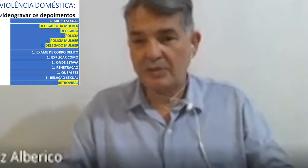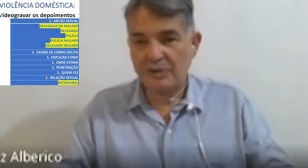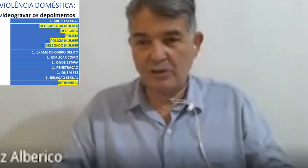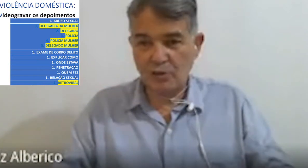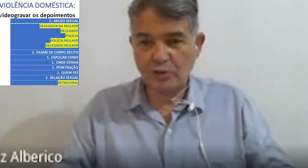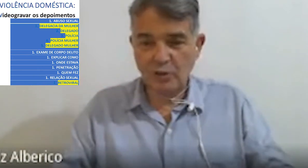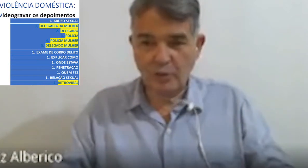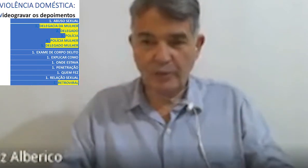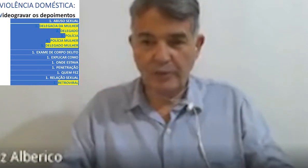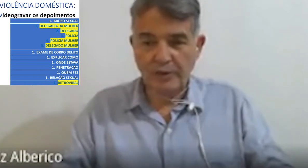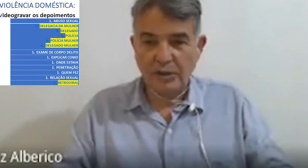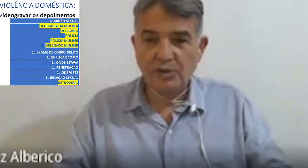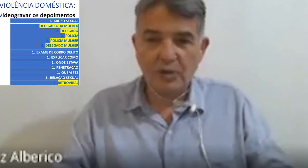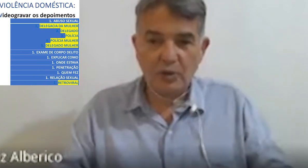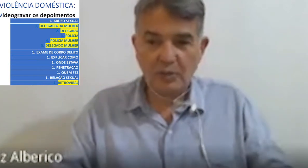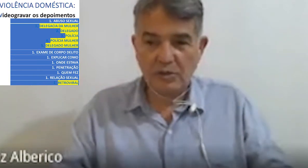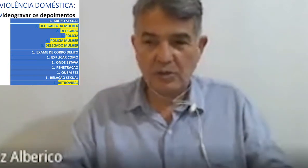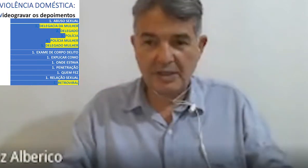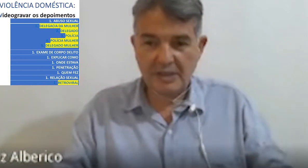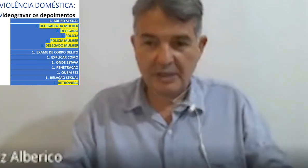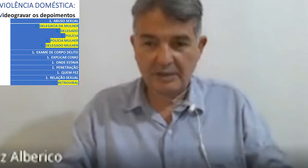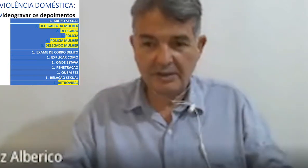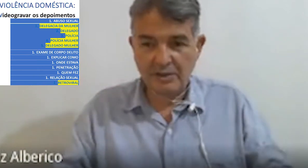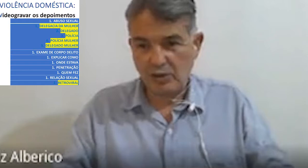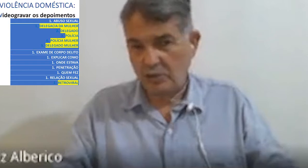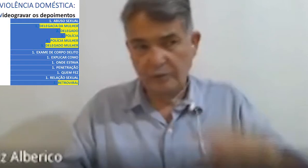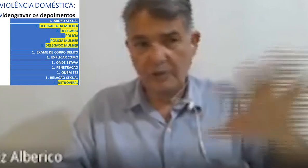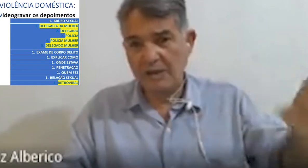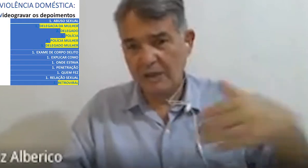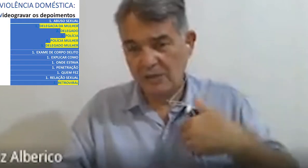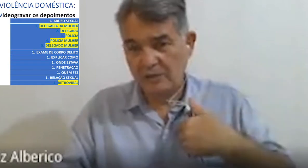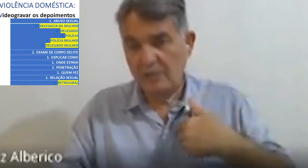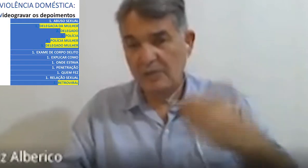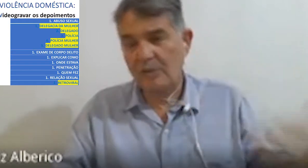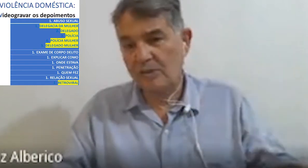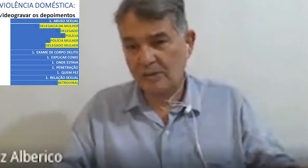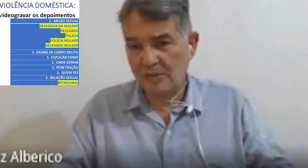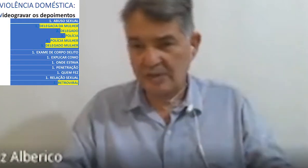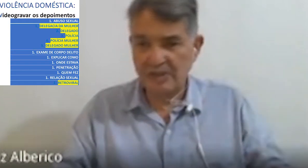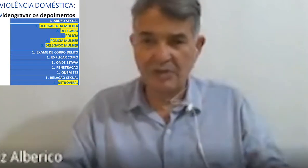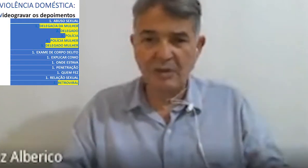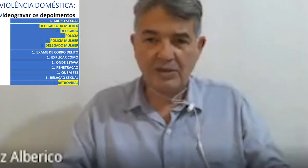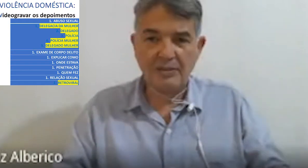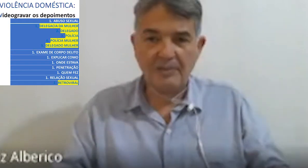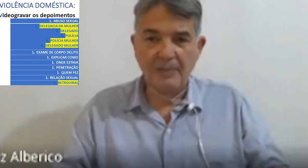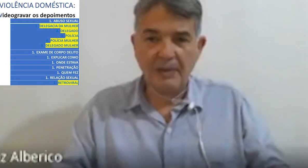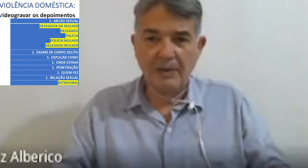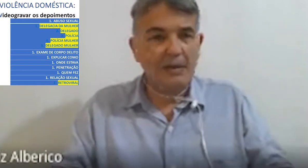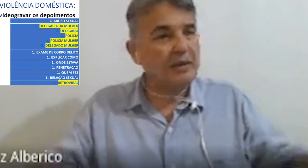fazer o jogo de corpo. Eu tinha 8 pessoas na sala. Só que eu não filmei ninguém, só filmei a mim porque eu não tinha autorização de imagem. Então ele